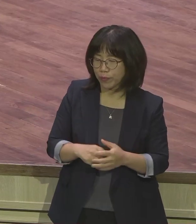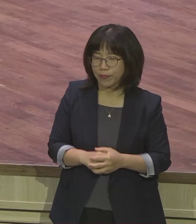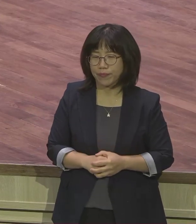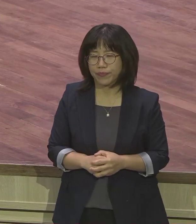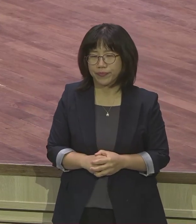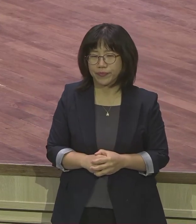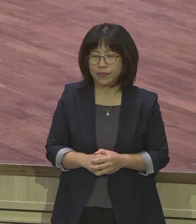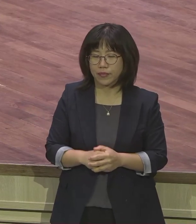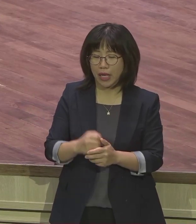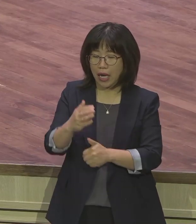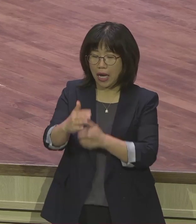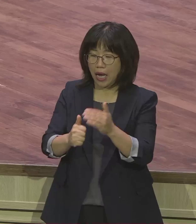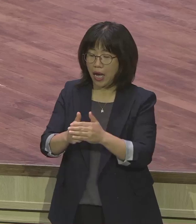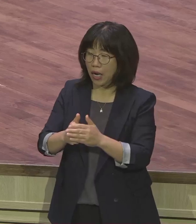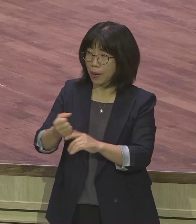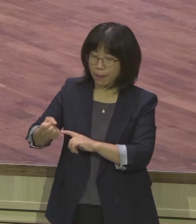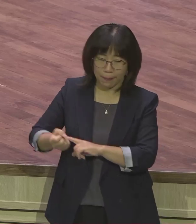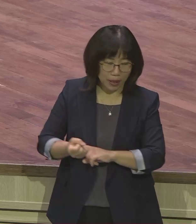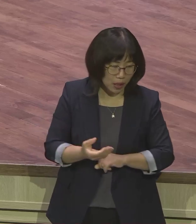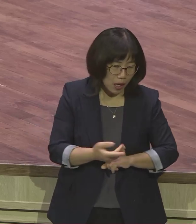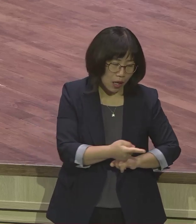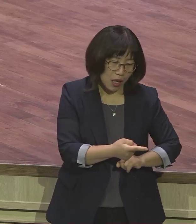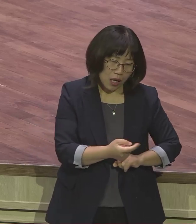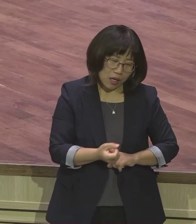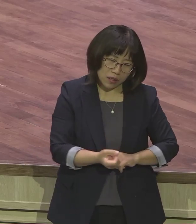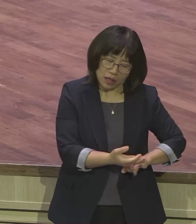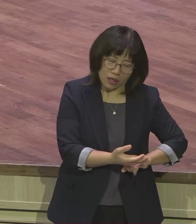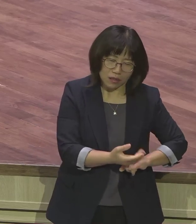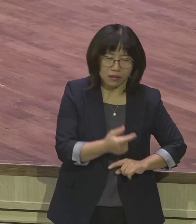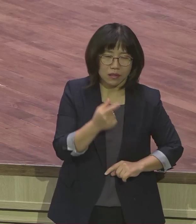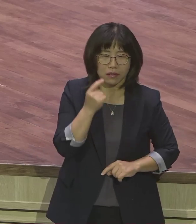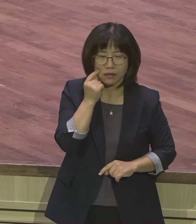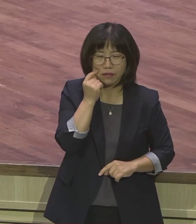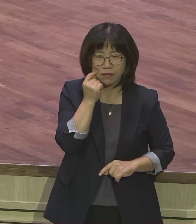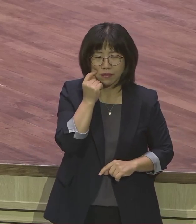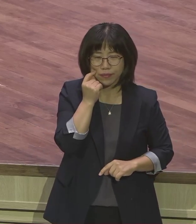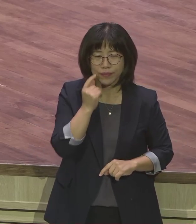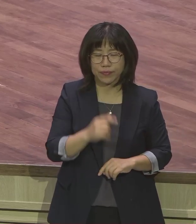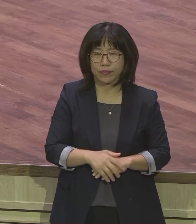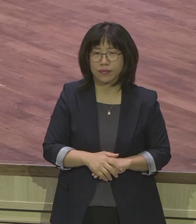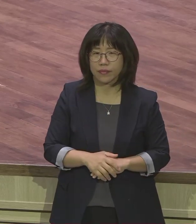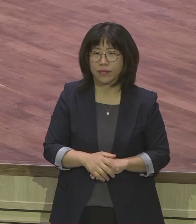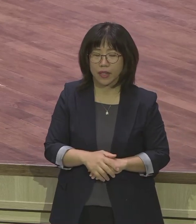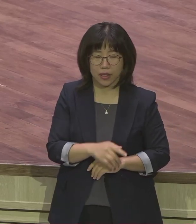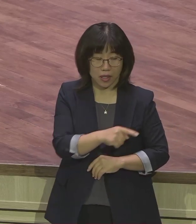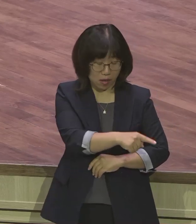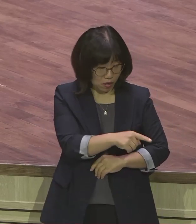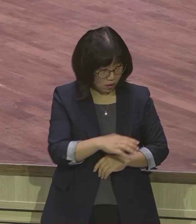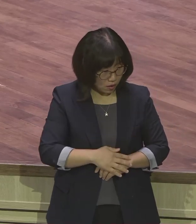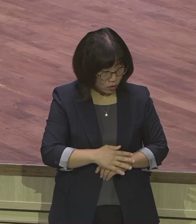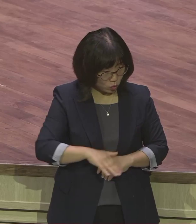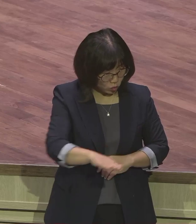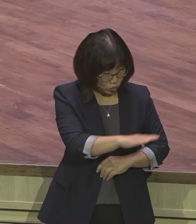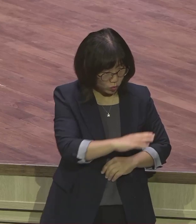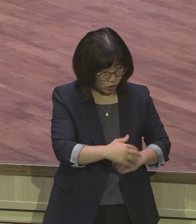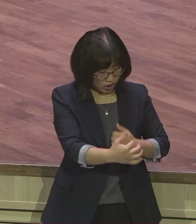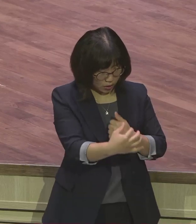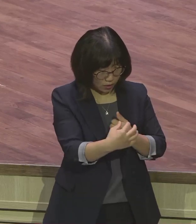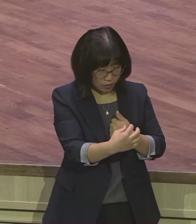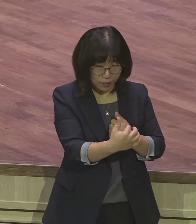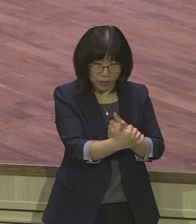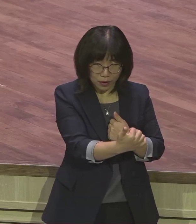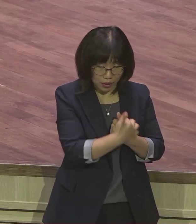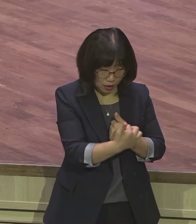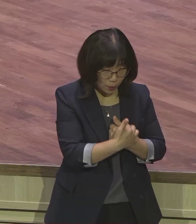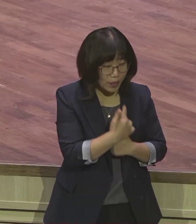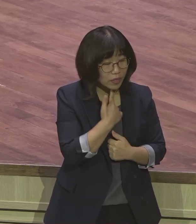하나님의 말씀을 증가할 마음이 전혀 없었습니다. 어떻게 하나님의 백성을 그렇게 괴롭힌 니누에 가서